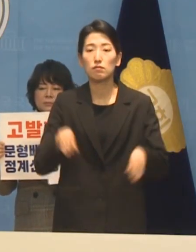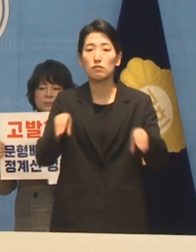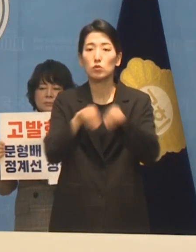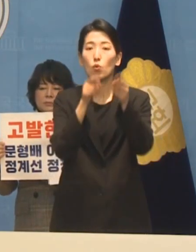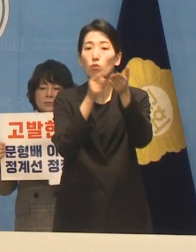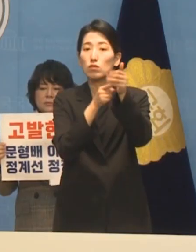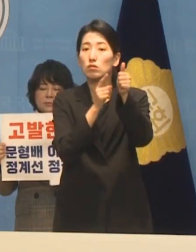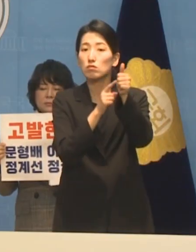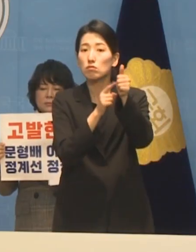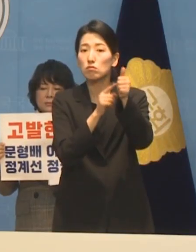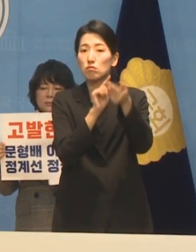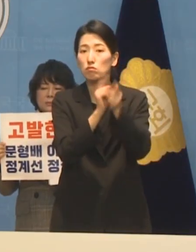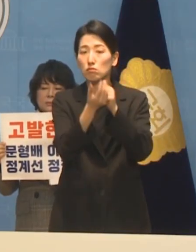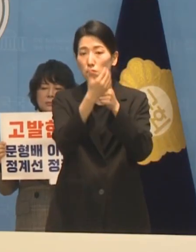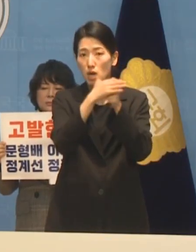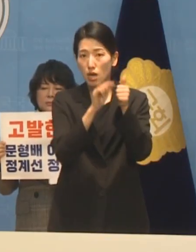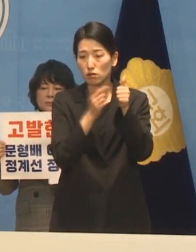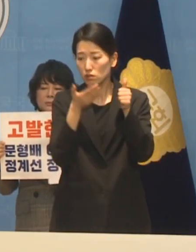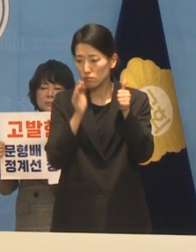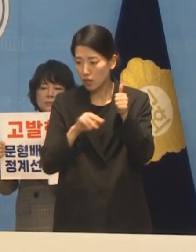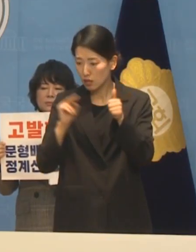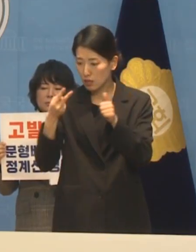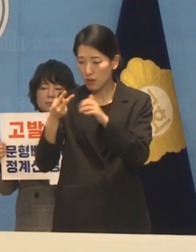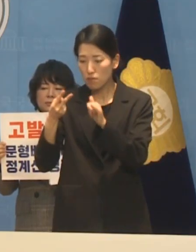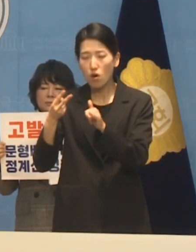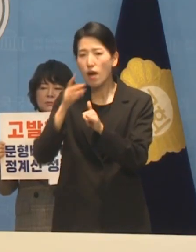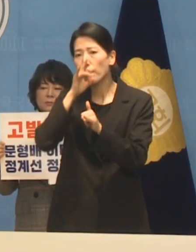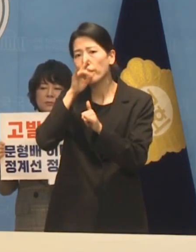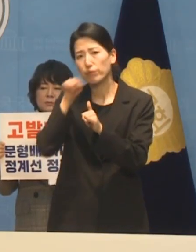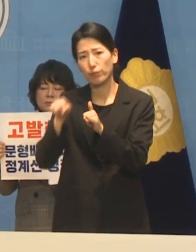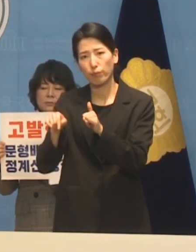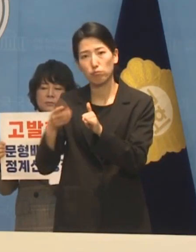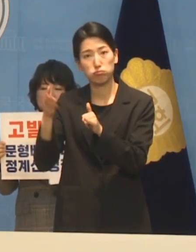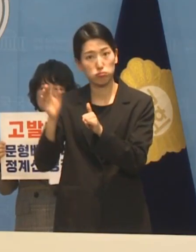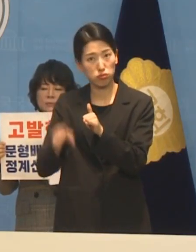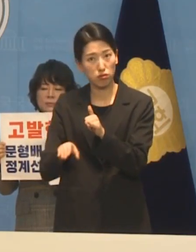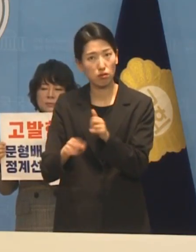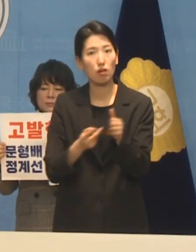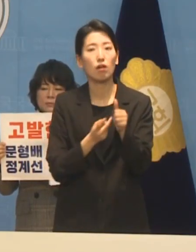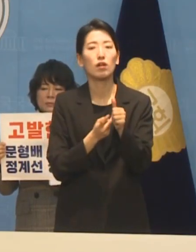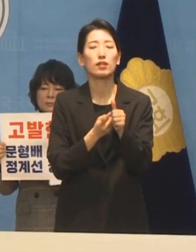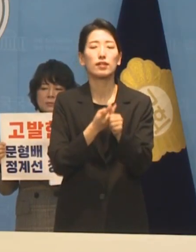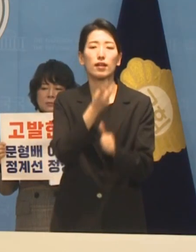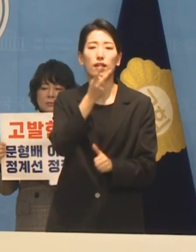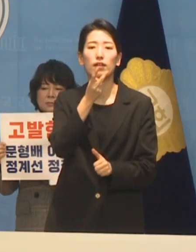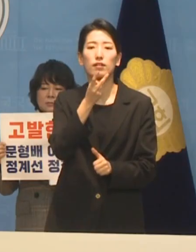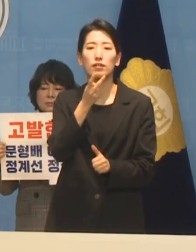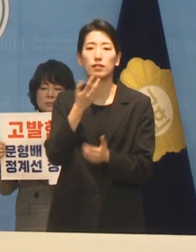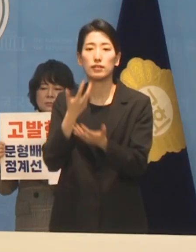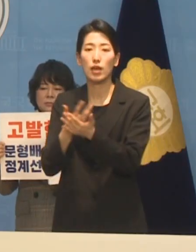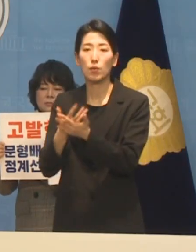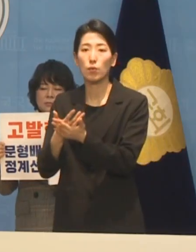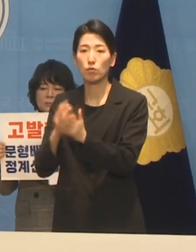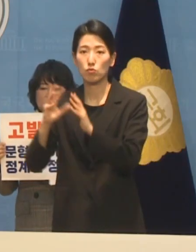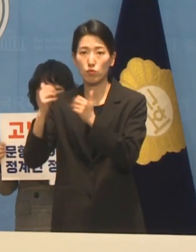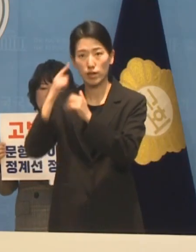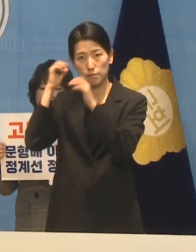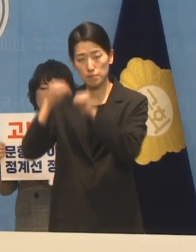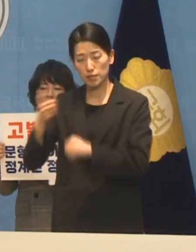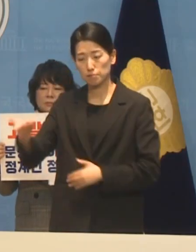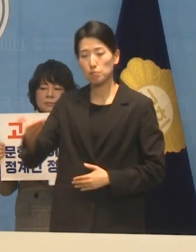권한대행 탄핵안은 요건이 부족해 성립되지 않음에도 헌재는 이 탄핵안을 각하하지 않고 절차를